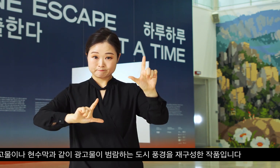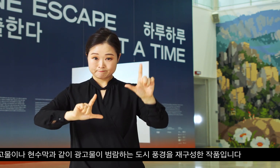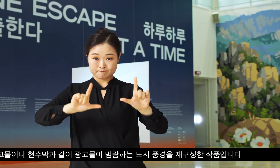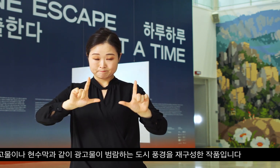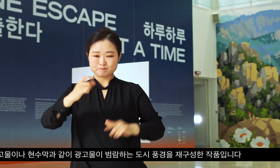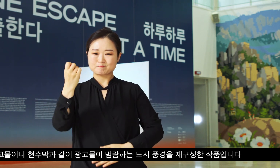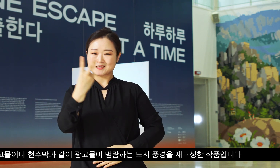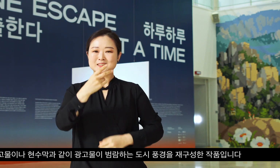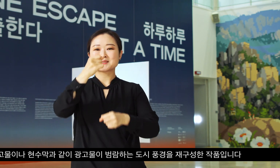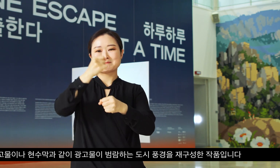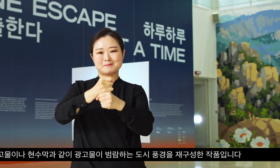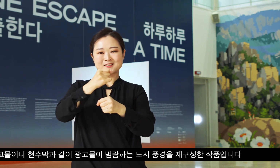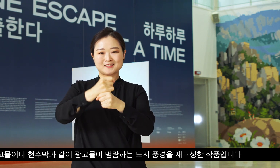재구성한 작품입니다.